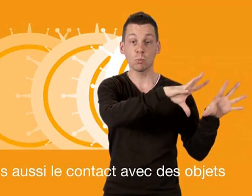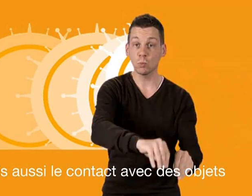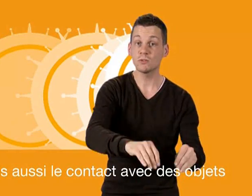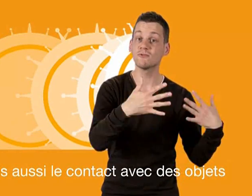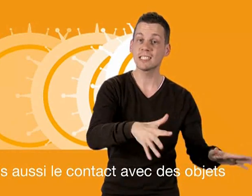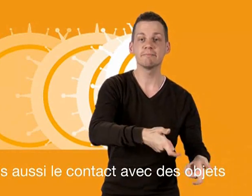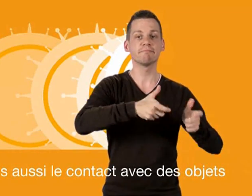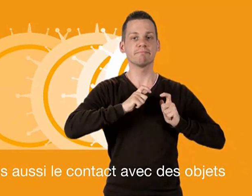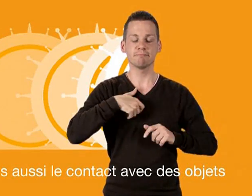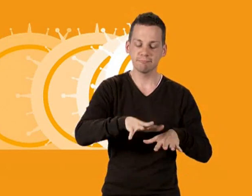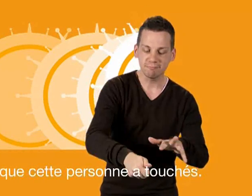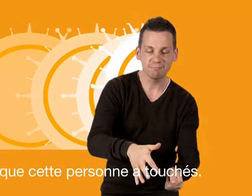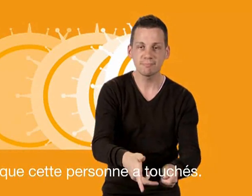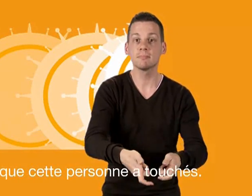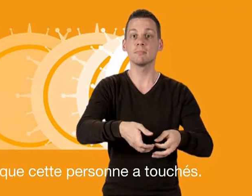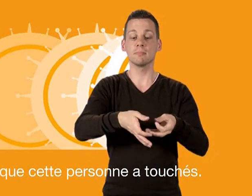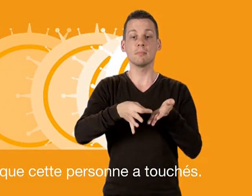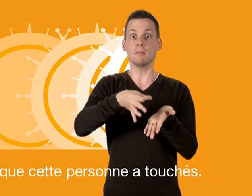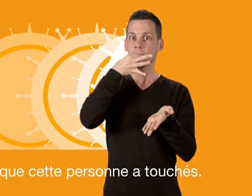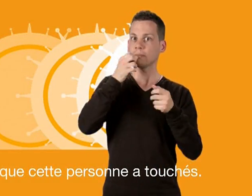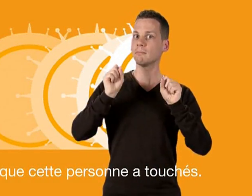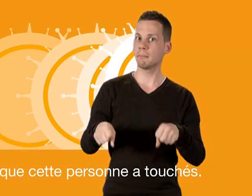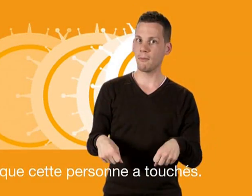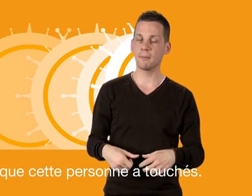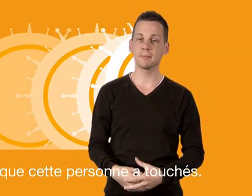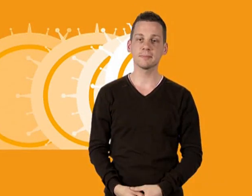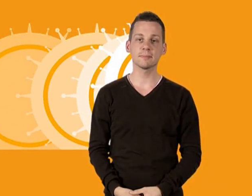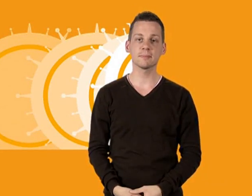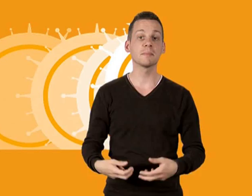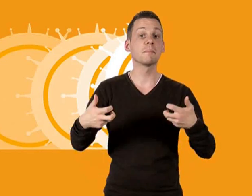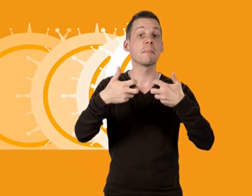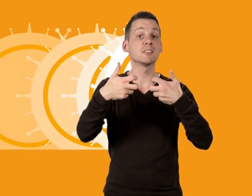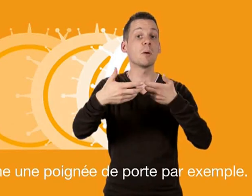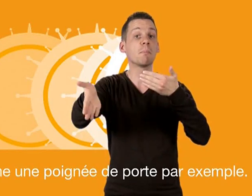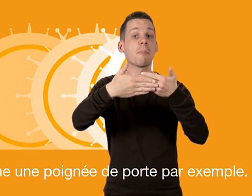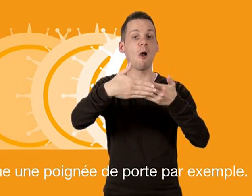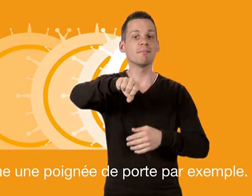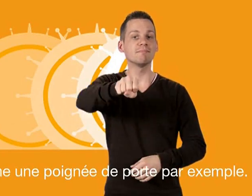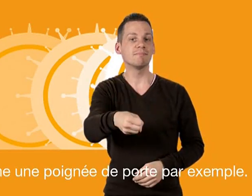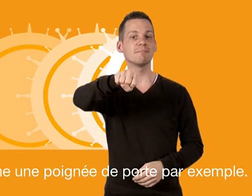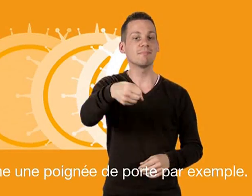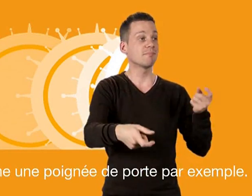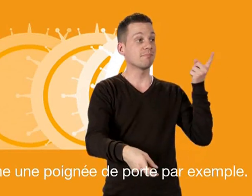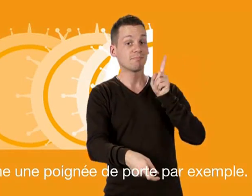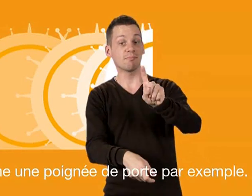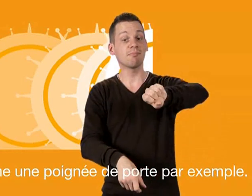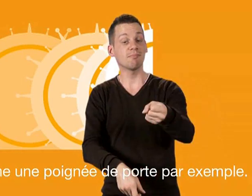Mais aussi le contact avec des objets que cette personne a touchés, comme une poignée de porte par exemple.